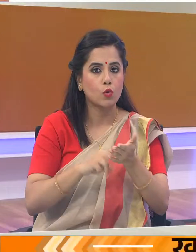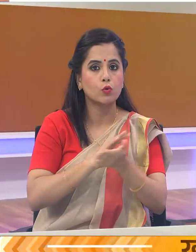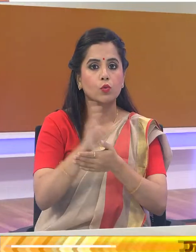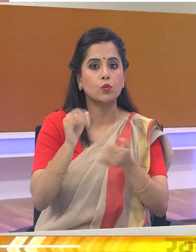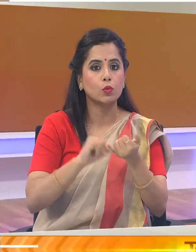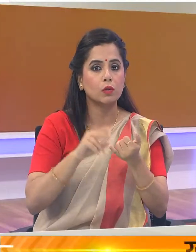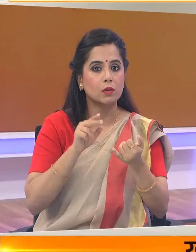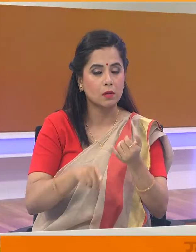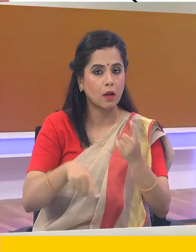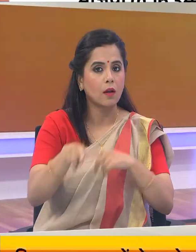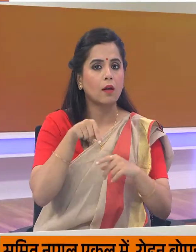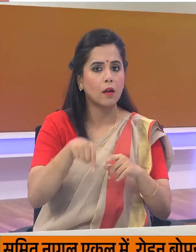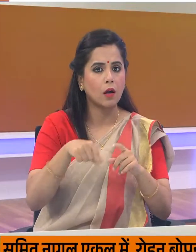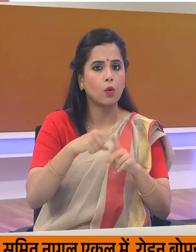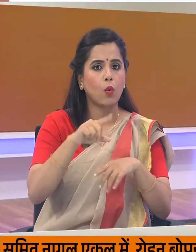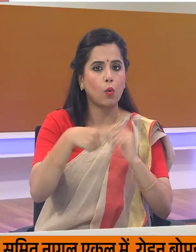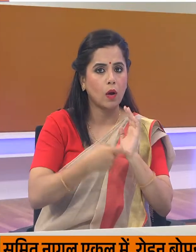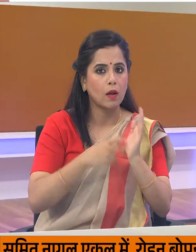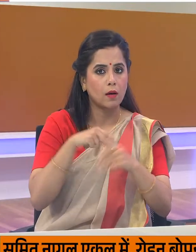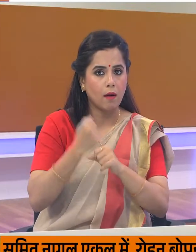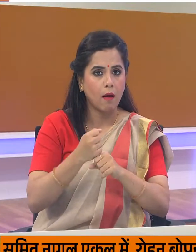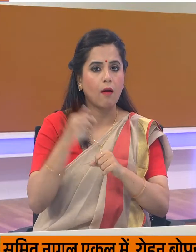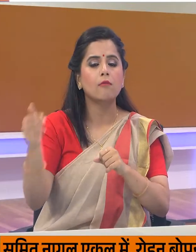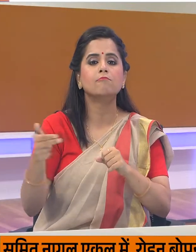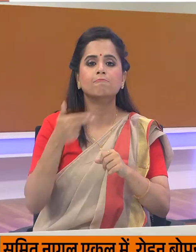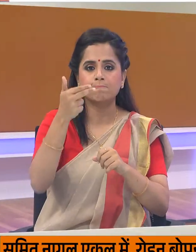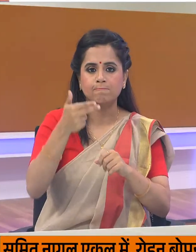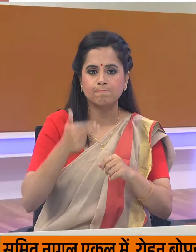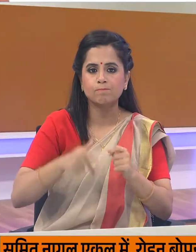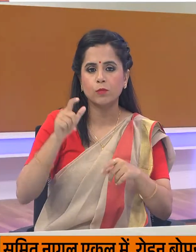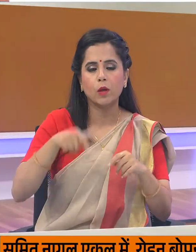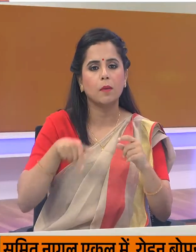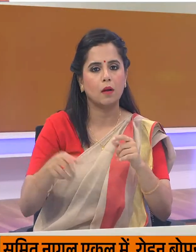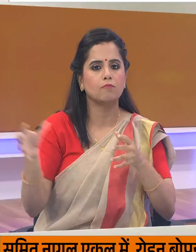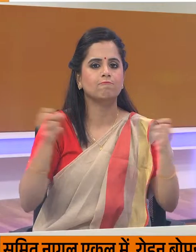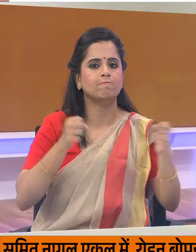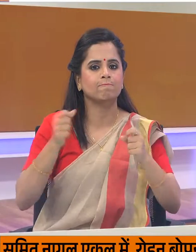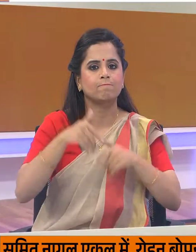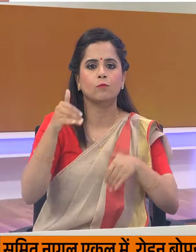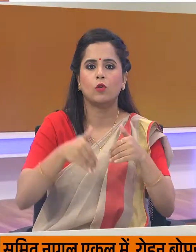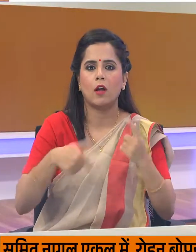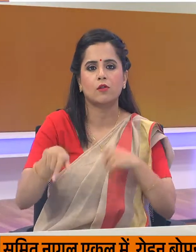गुज्जर कोकरनाग से प्रत्याशी बनाए गए हैं।